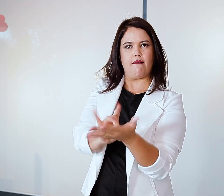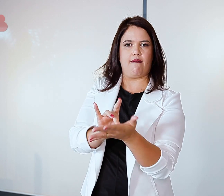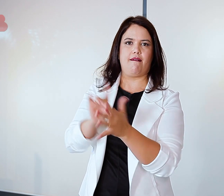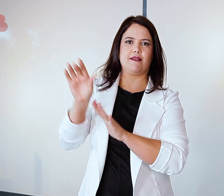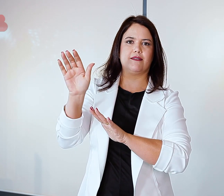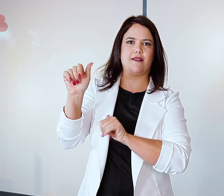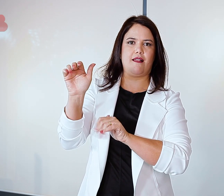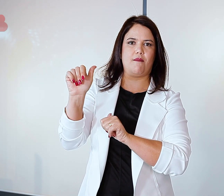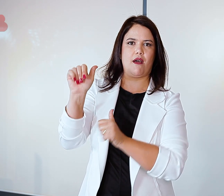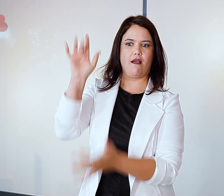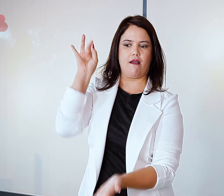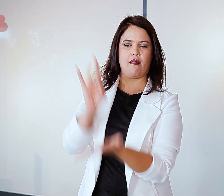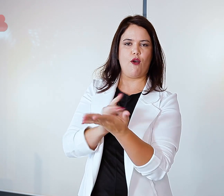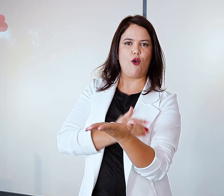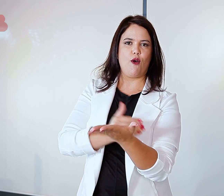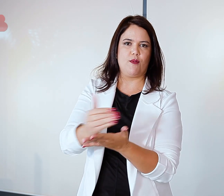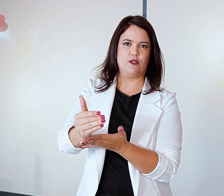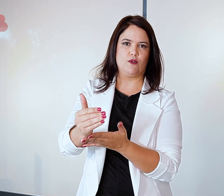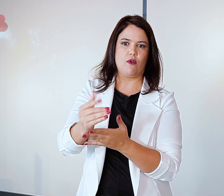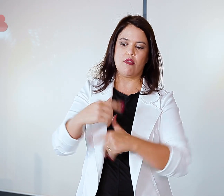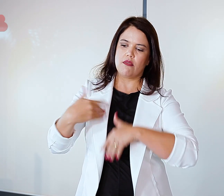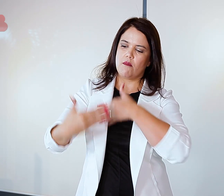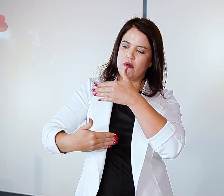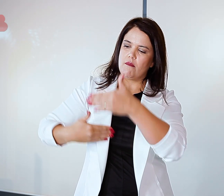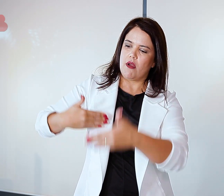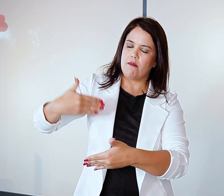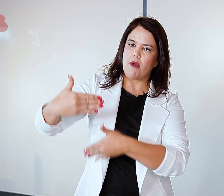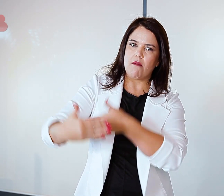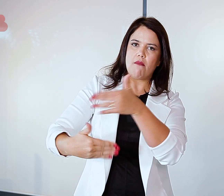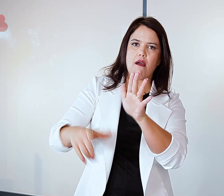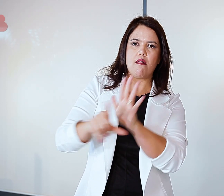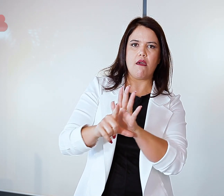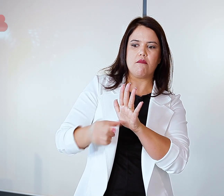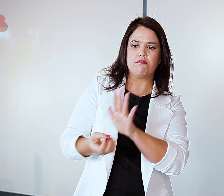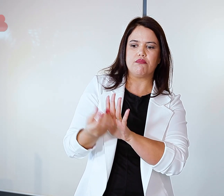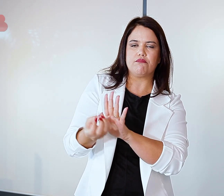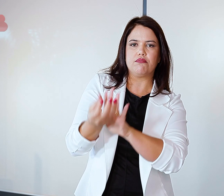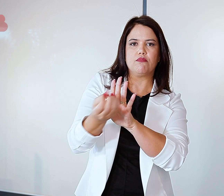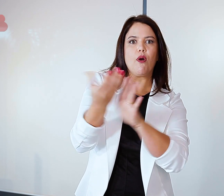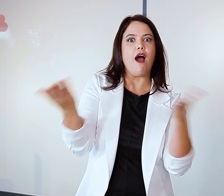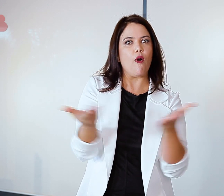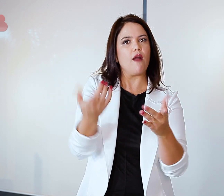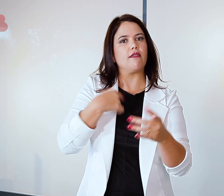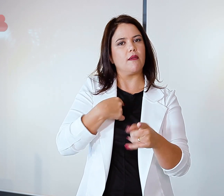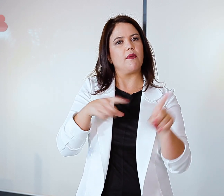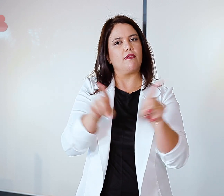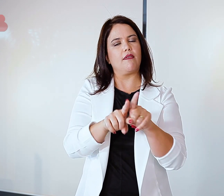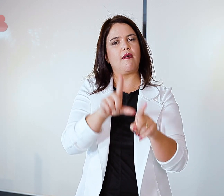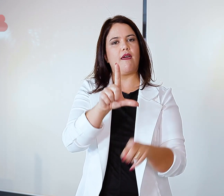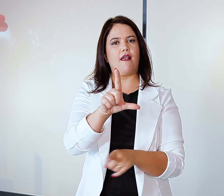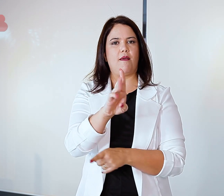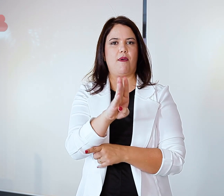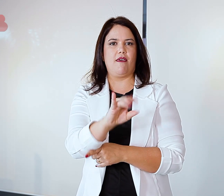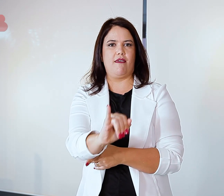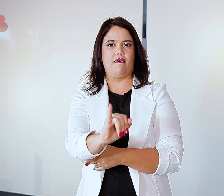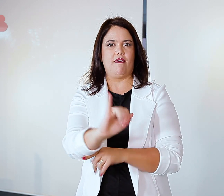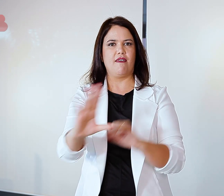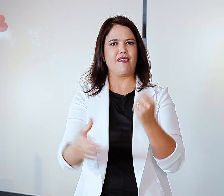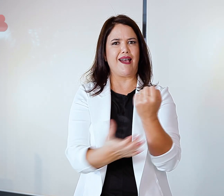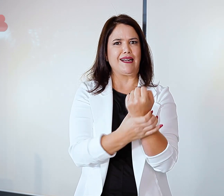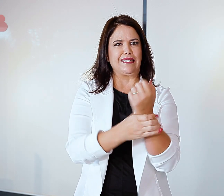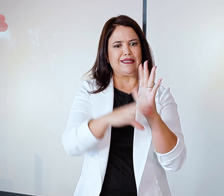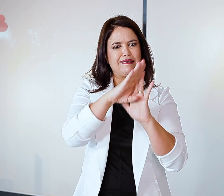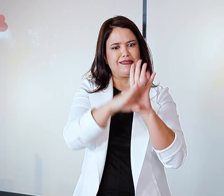sinais, nós temos leis que foram com o cumprimento da Declaração de Salamanca, desde a década de 80, nós temos a